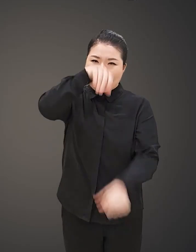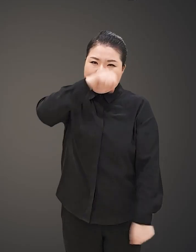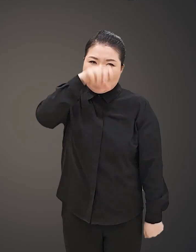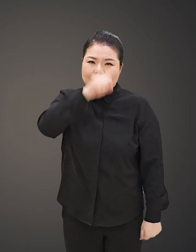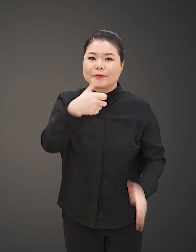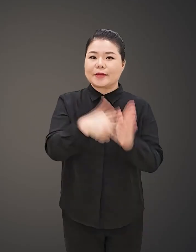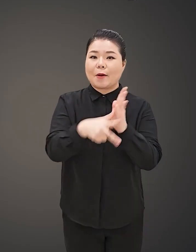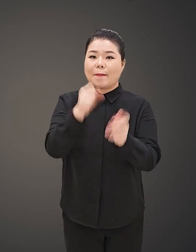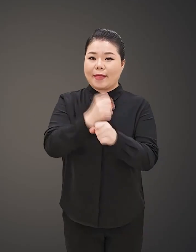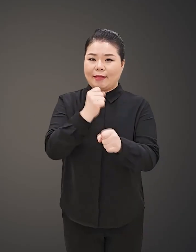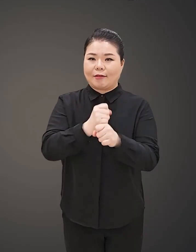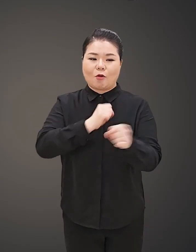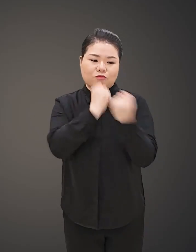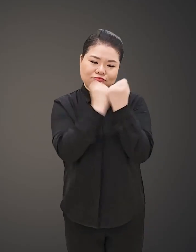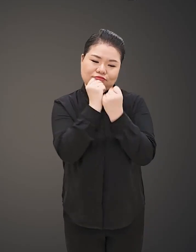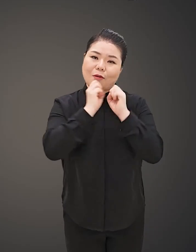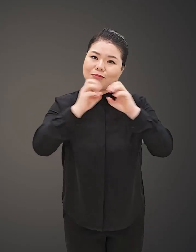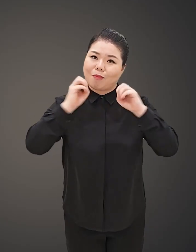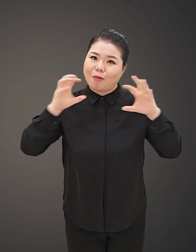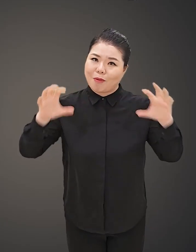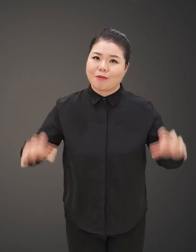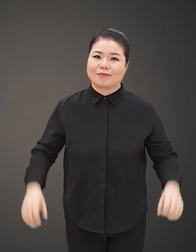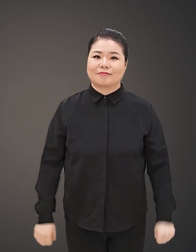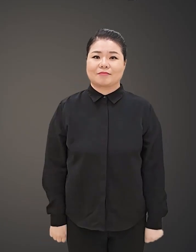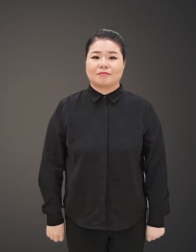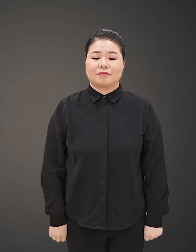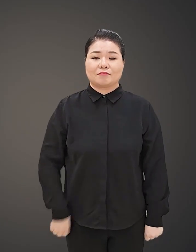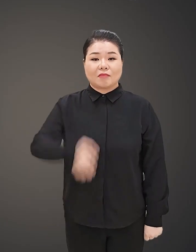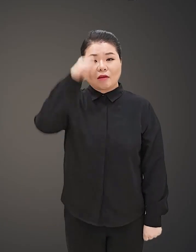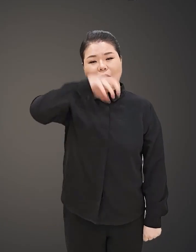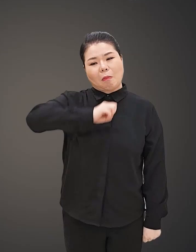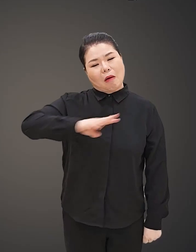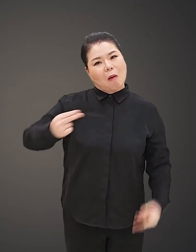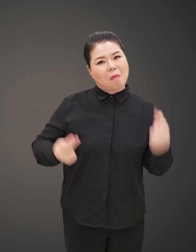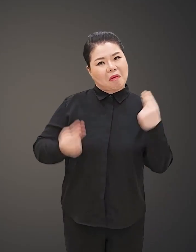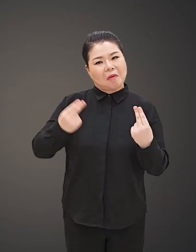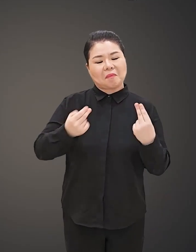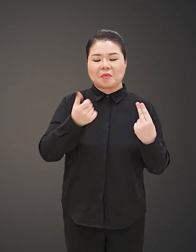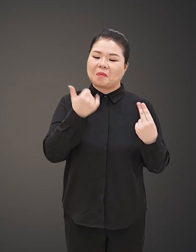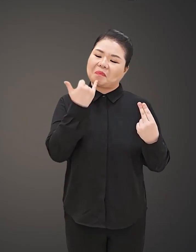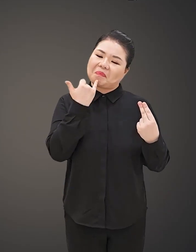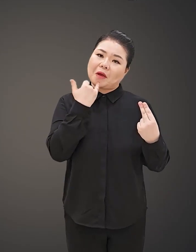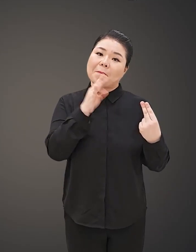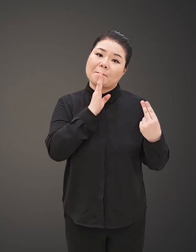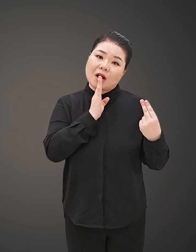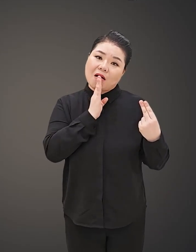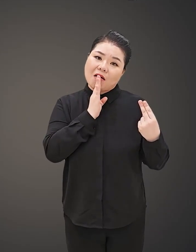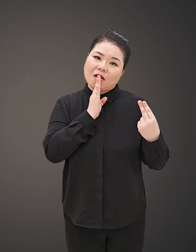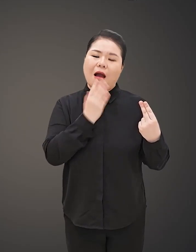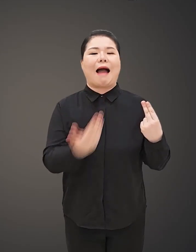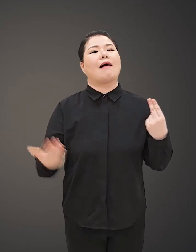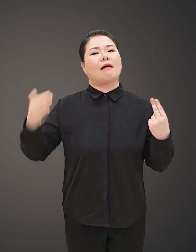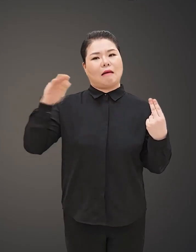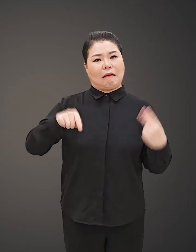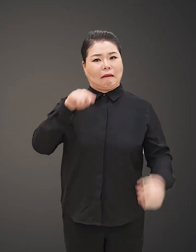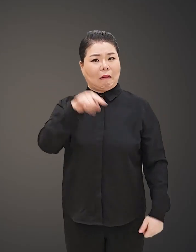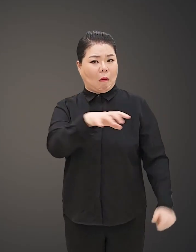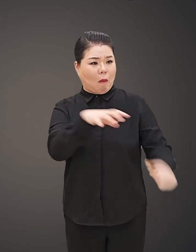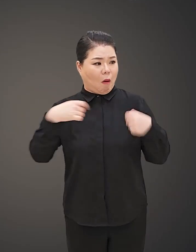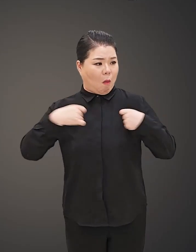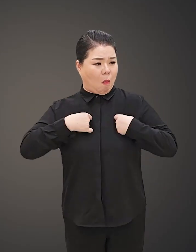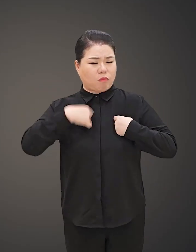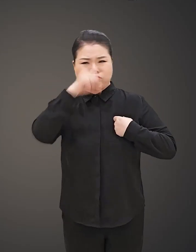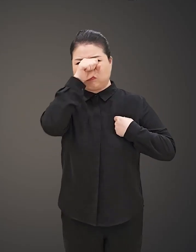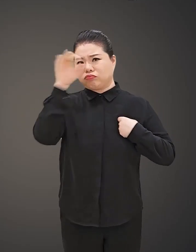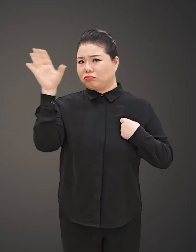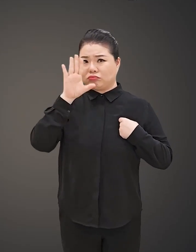만들었다고 강조하죠. 페트병을 그냥 버리는 것보다야 나은 것이 사실입니다만 페트병으로 만든 옷은